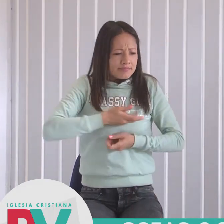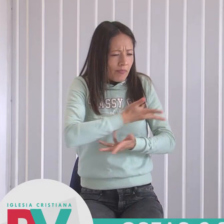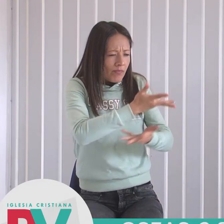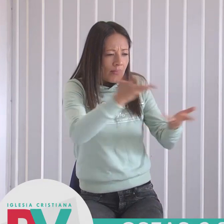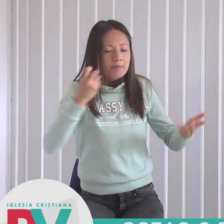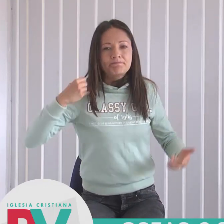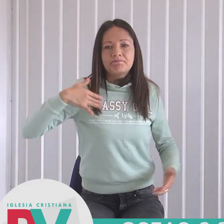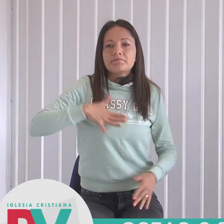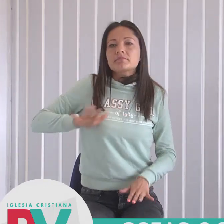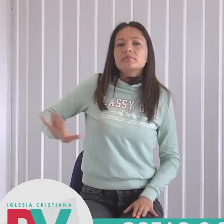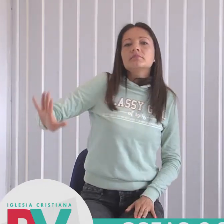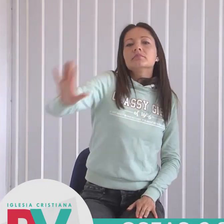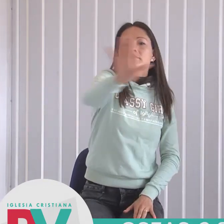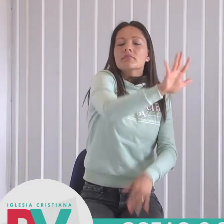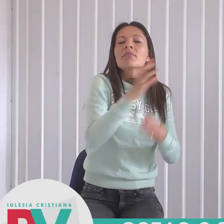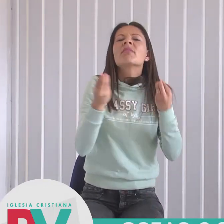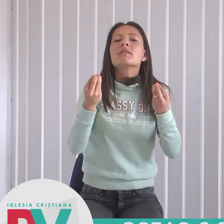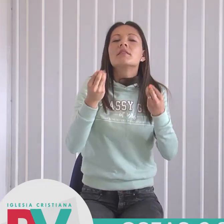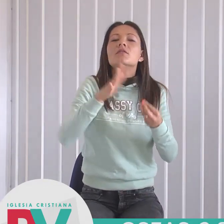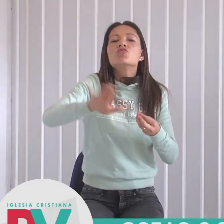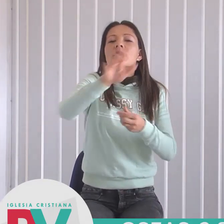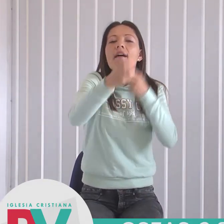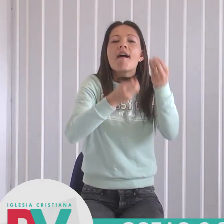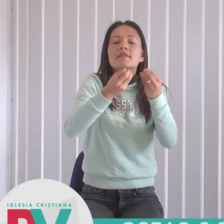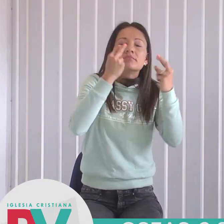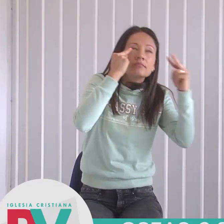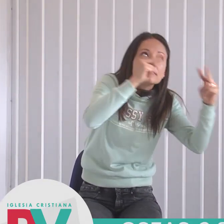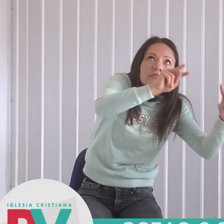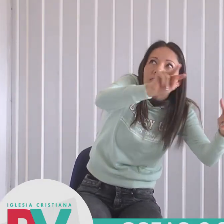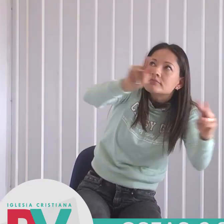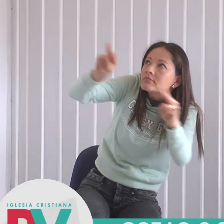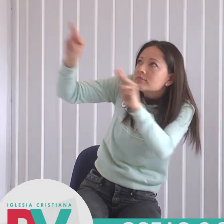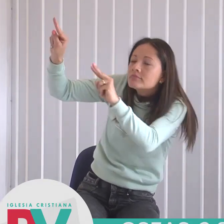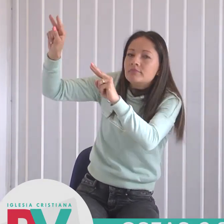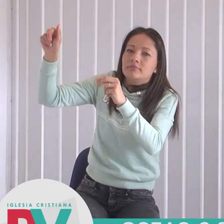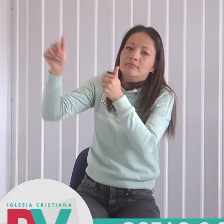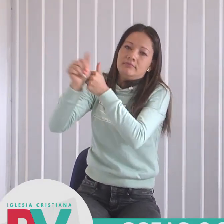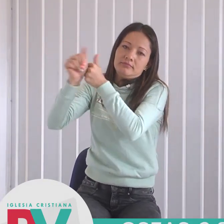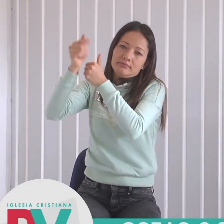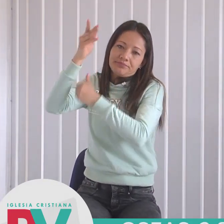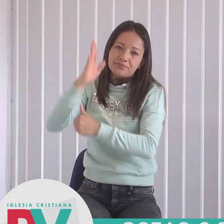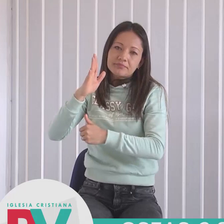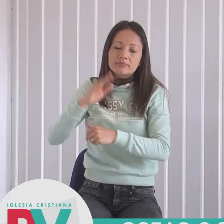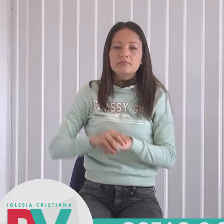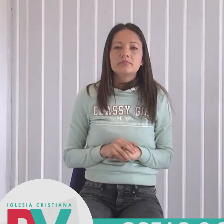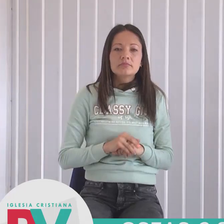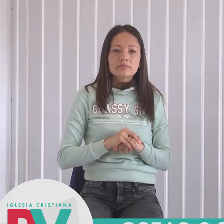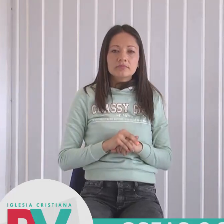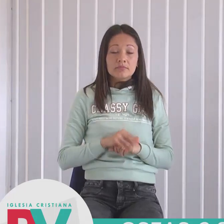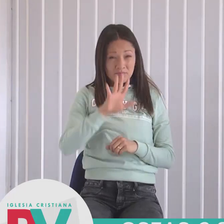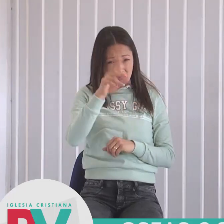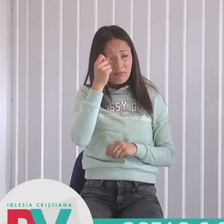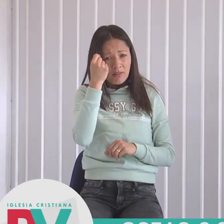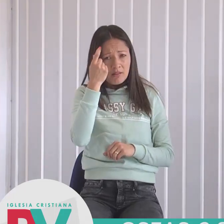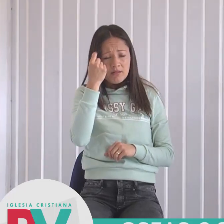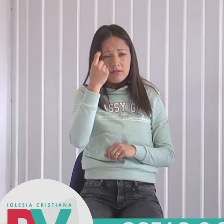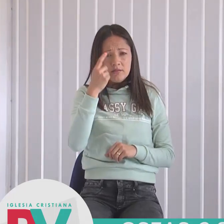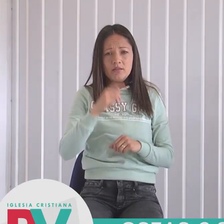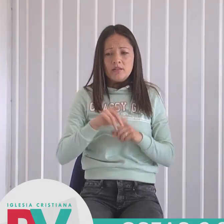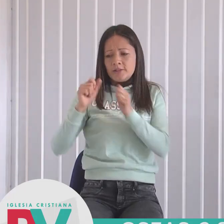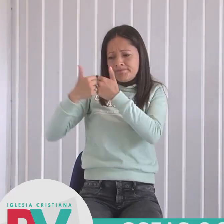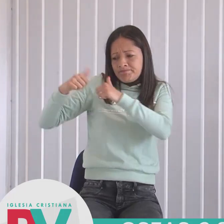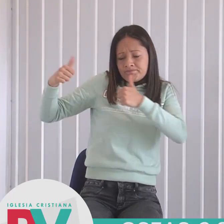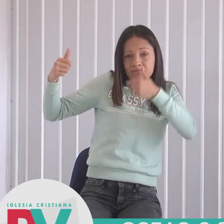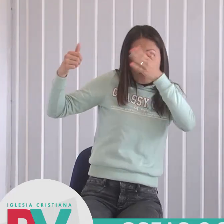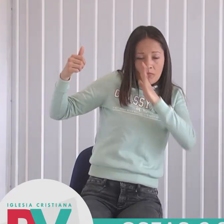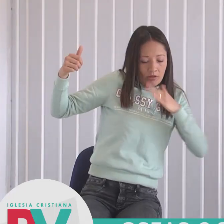misericordia hasta usted para que usted vuelva la mirada a Él. Y usted que usted entendiendo que si no está cerca a Dios,